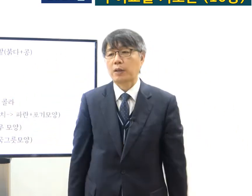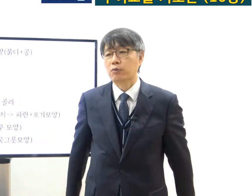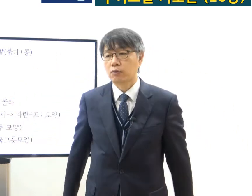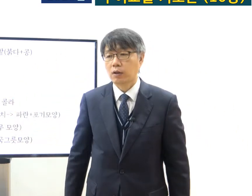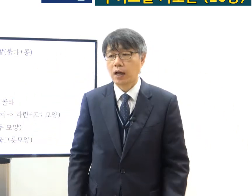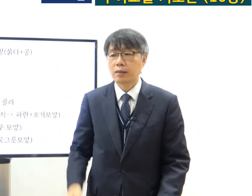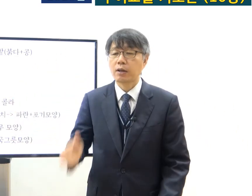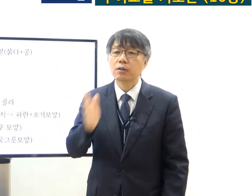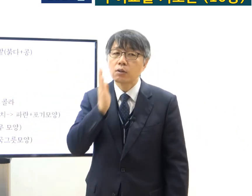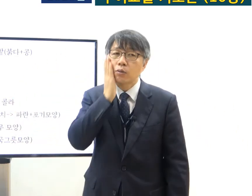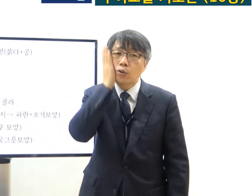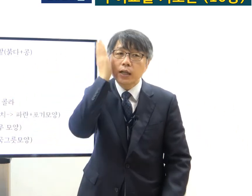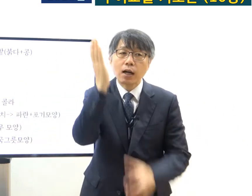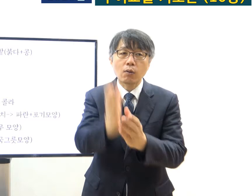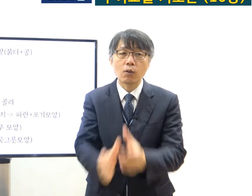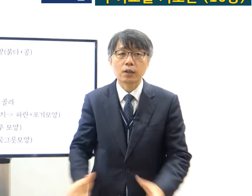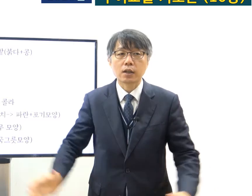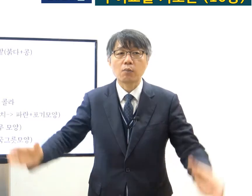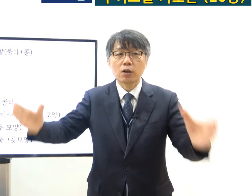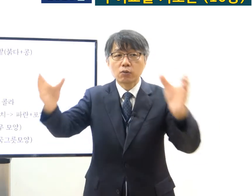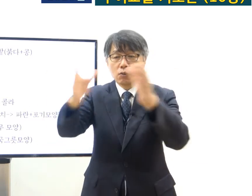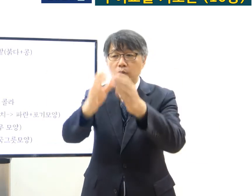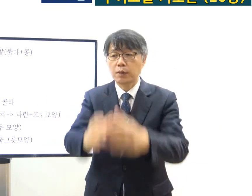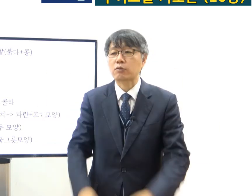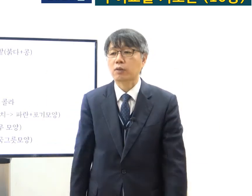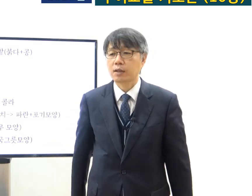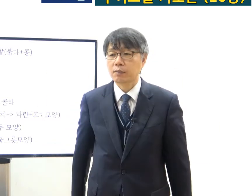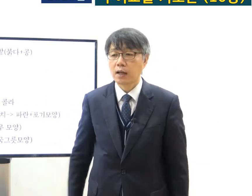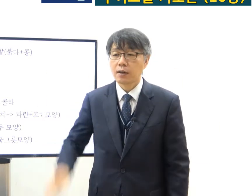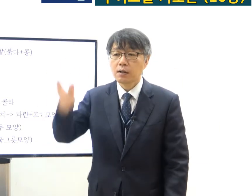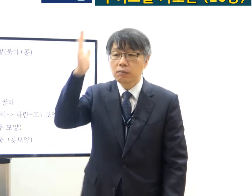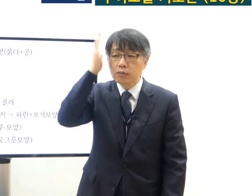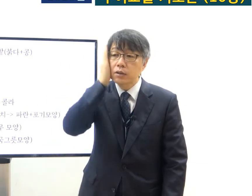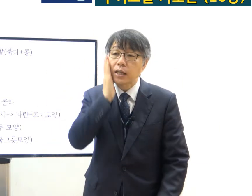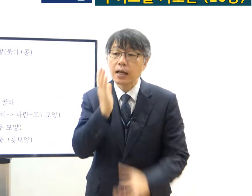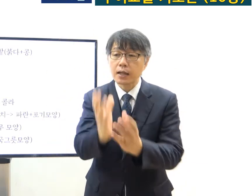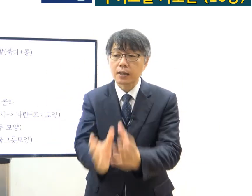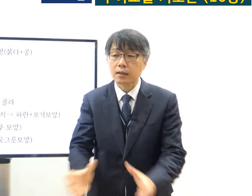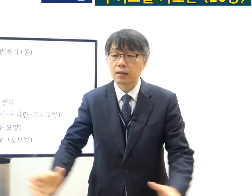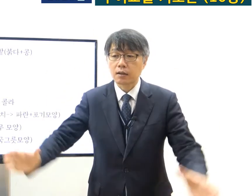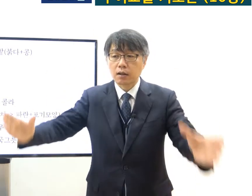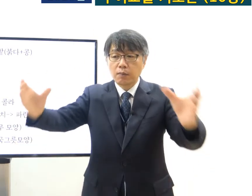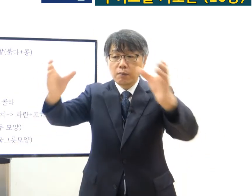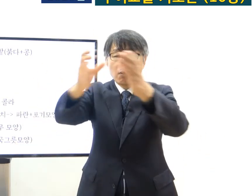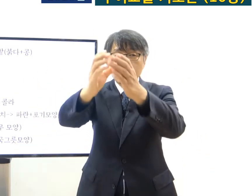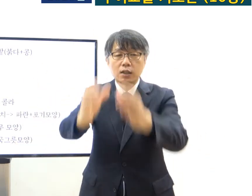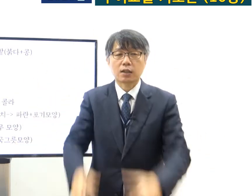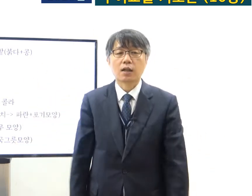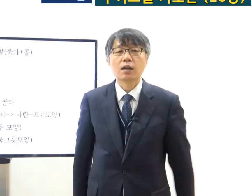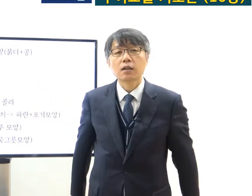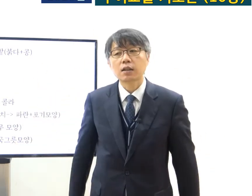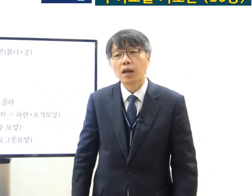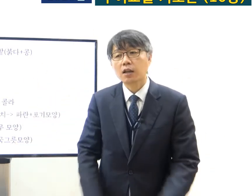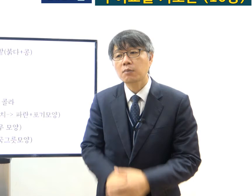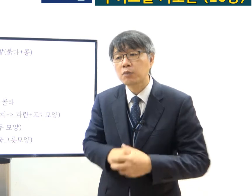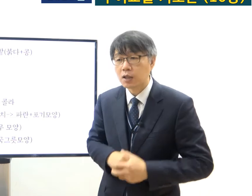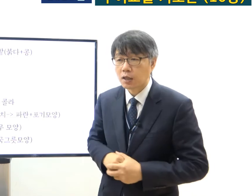배추. 아니면 녹색하고 이렇게 모아져도 배추가 됩니다. 푸른색, 이렇게 포기, 이렇게. 이게 김치라는